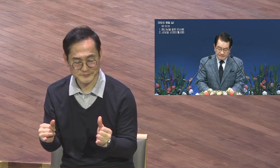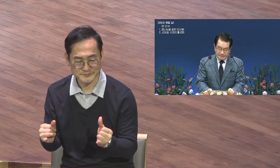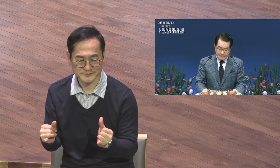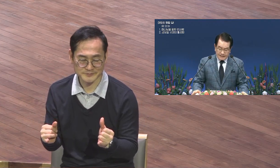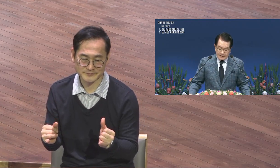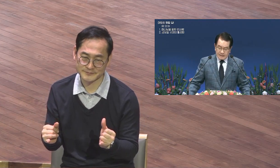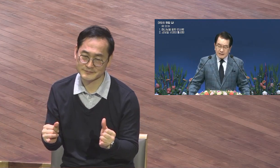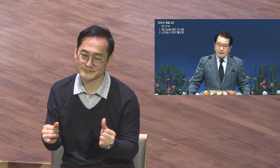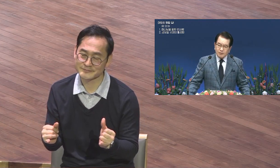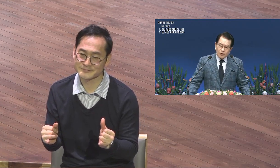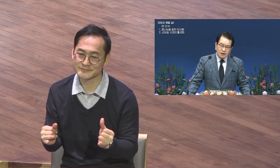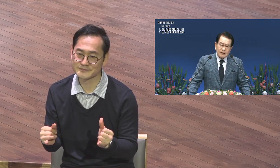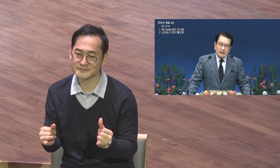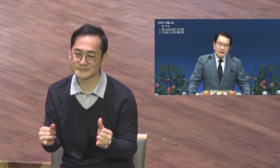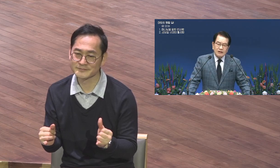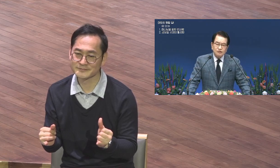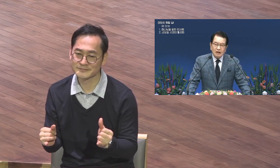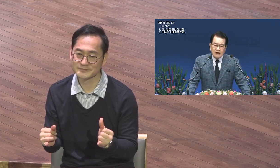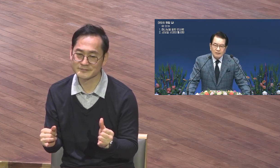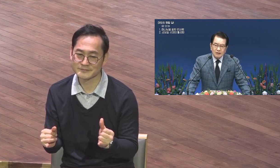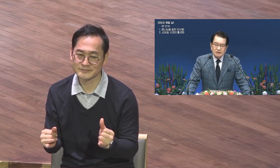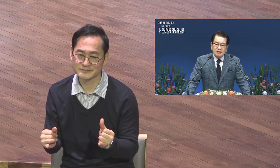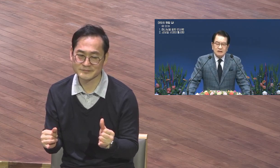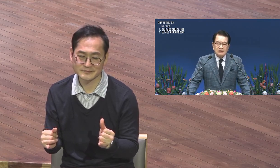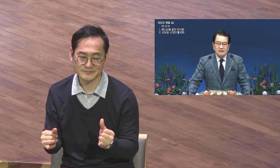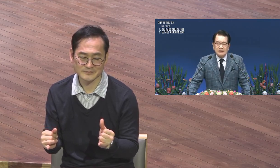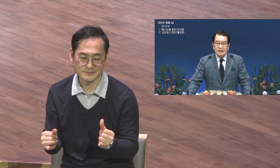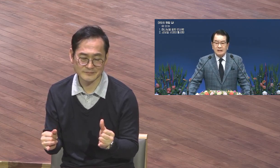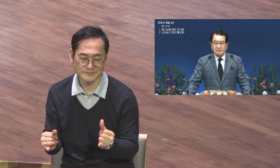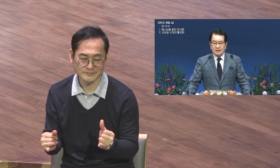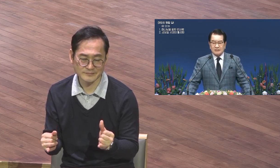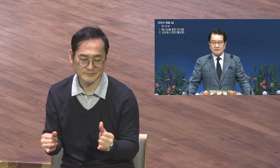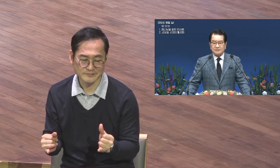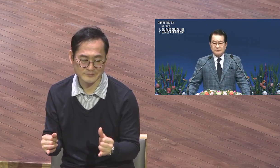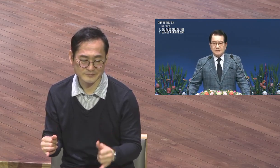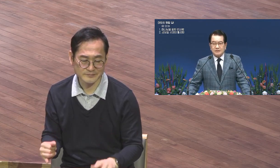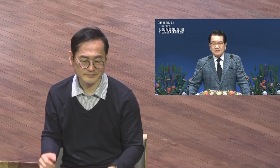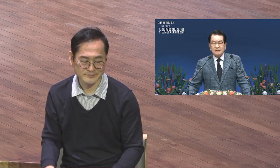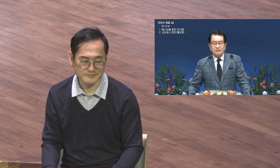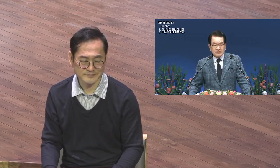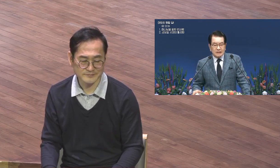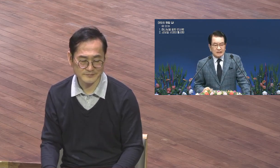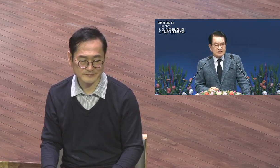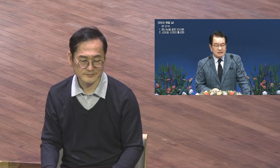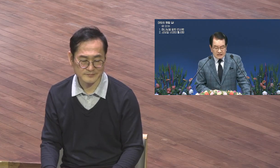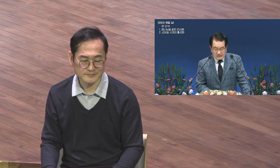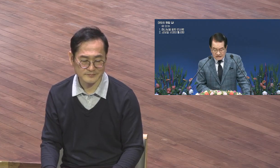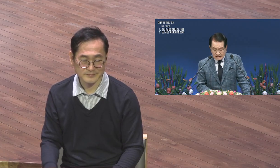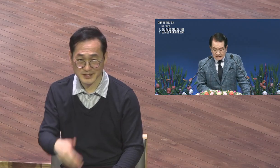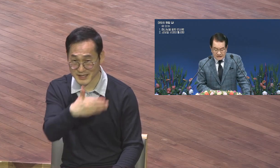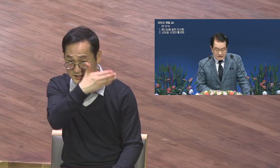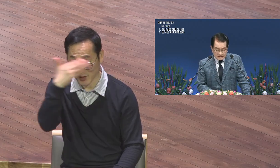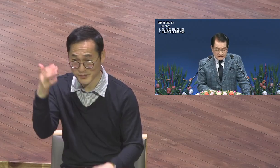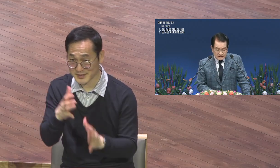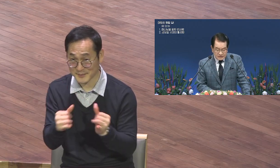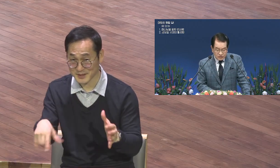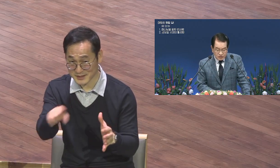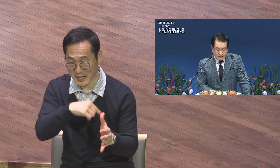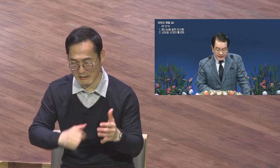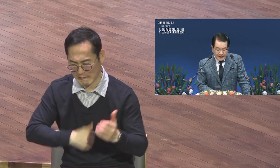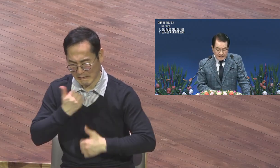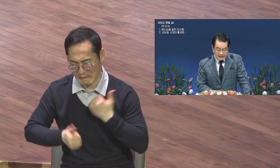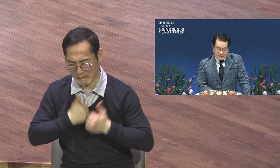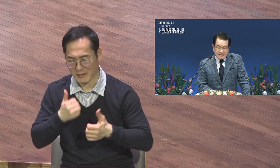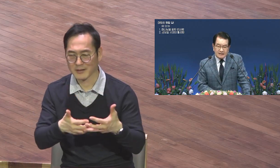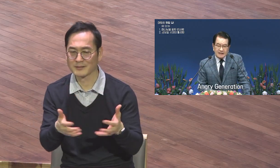젊은 세대. 그 표현이 많은데 그 중에 하나가 뭐냐? 성난 세대라는 말이 있어. 이 젊은 세대가 성난 세대라.